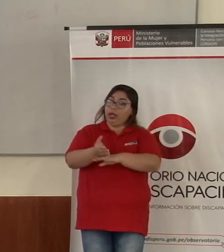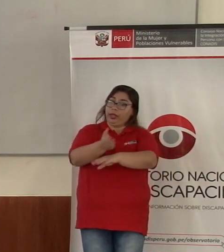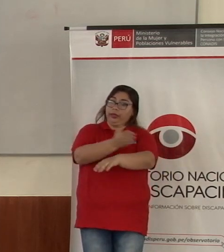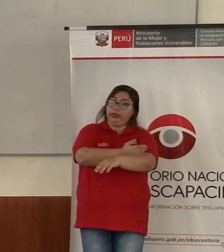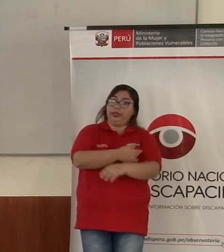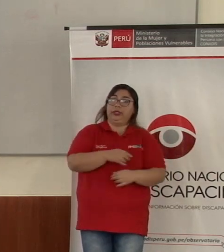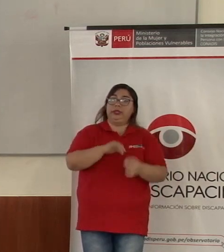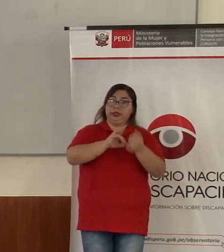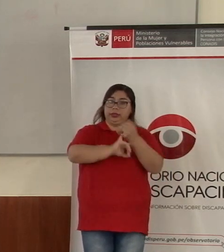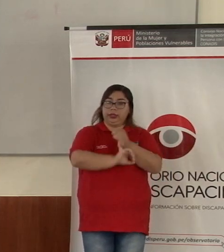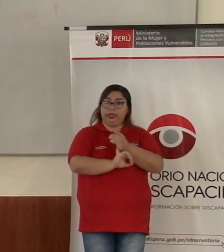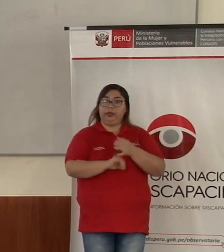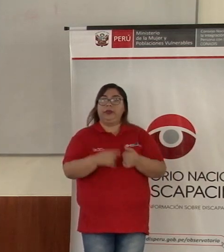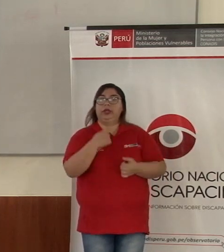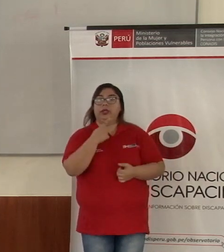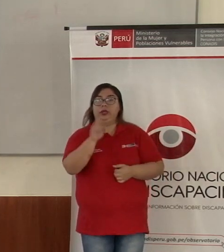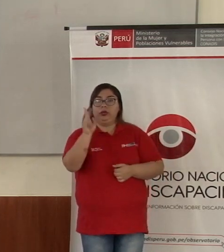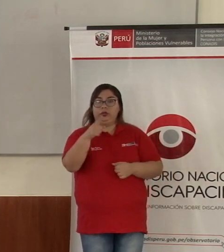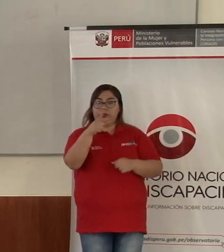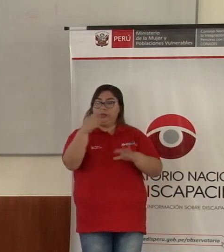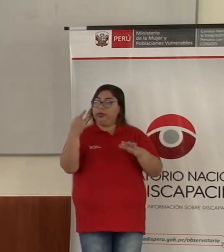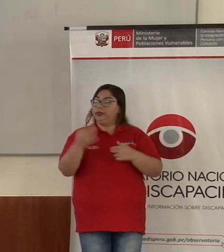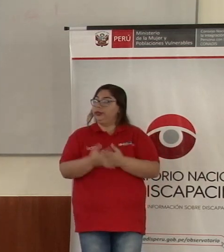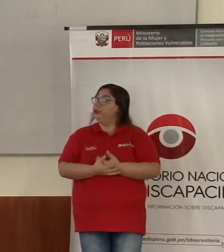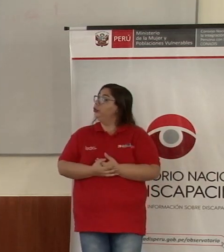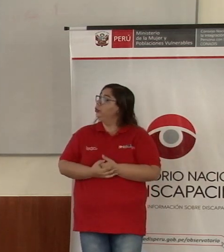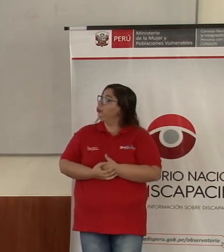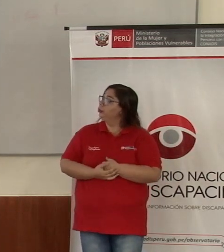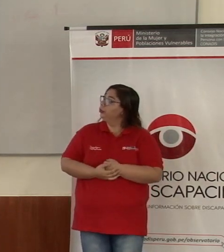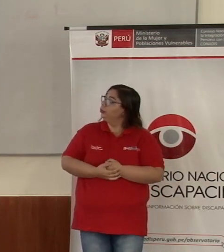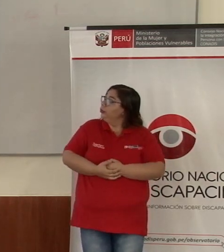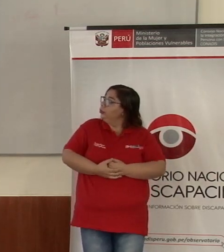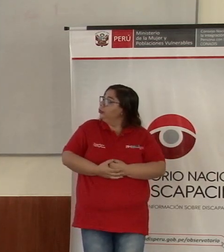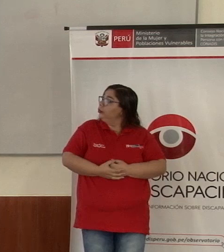de septiembre del 2018,